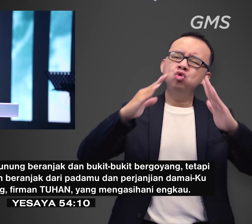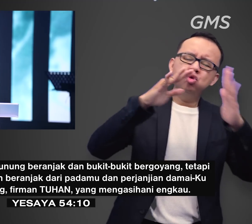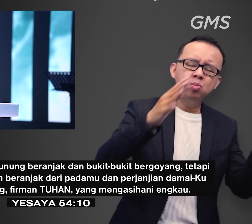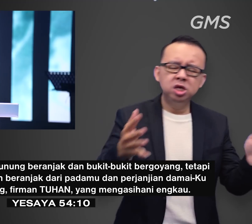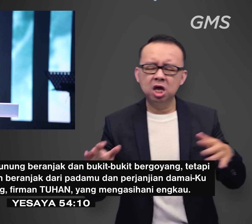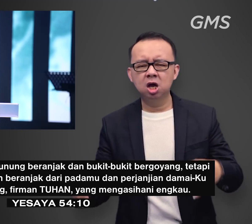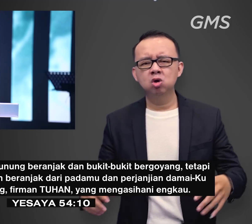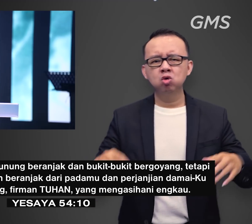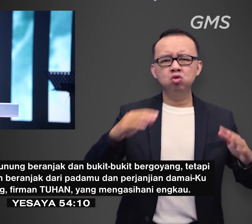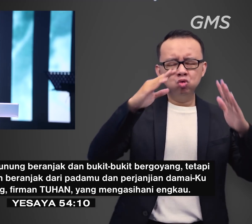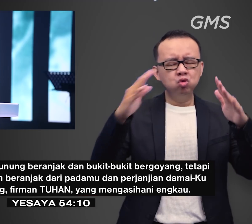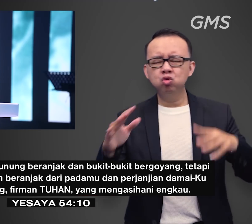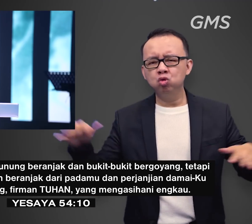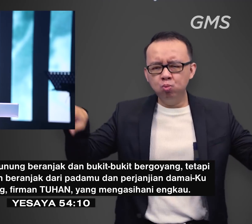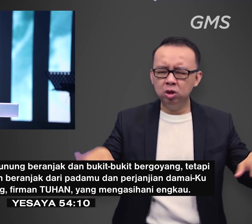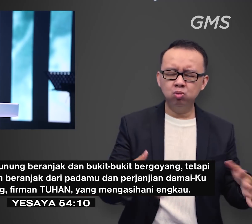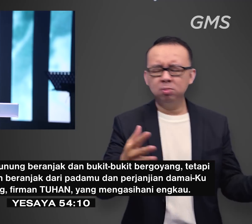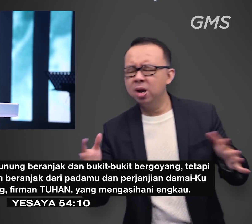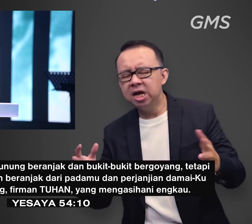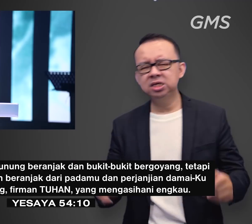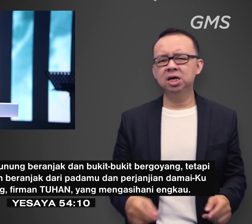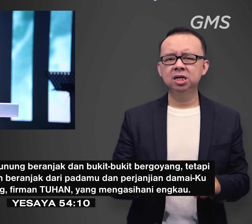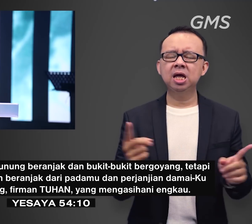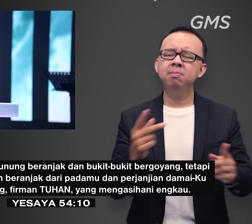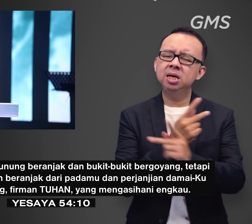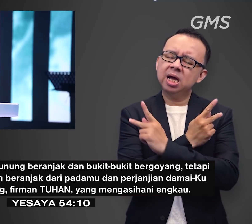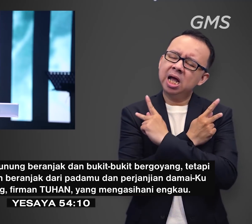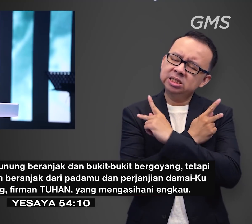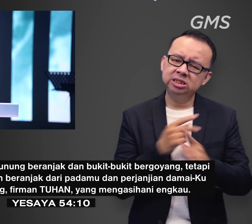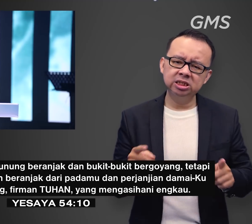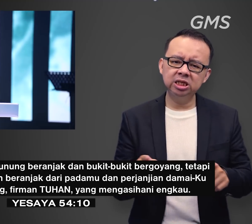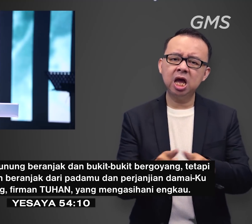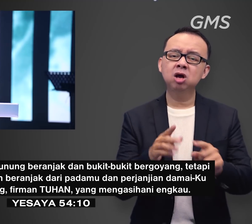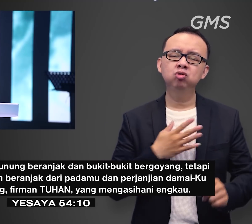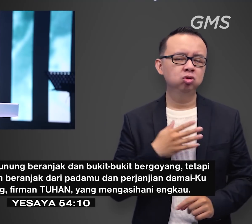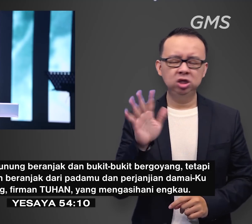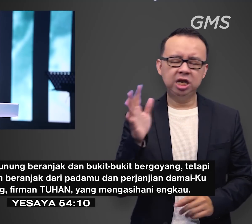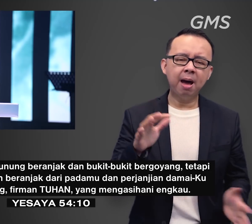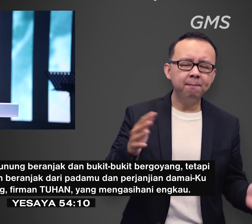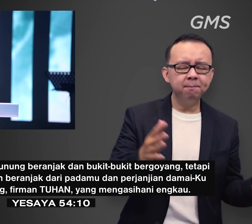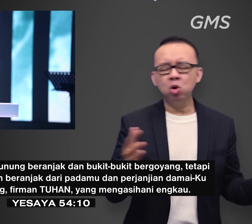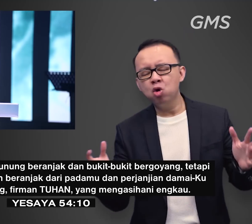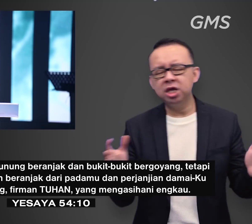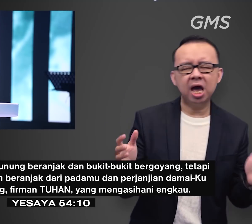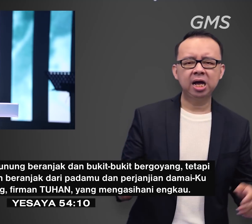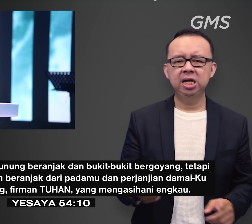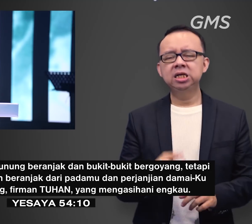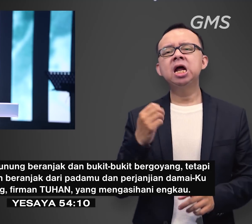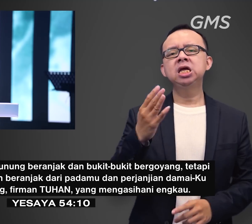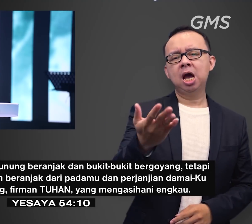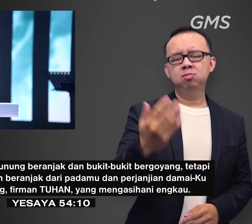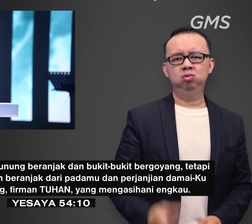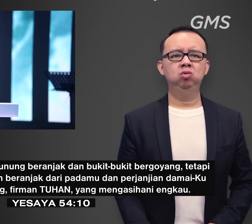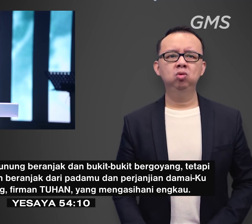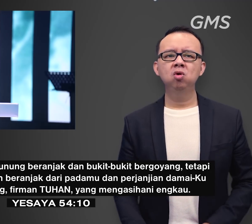kasih setiaku tidak akan beranjak daripadamu dan perjanjian damaiku tidak akan bergoyang. Firman Tuhan